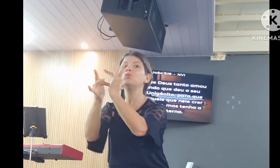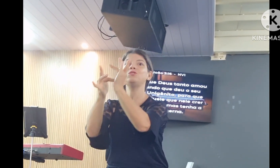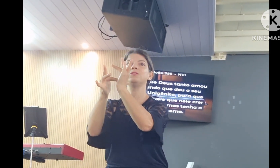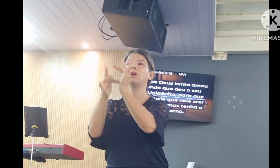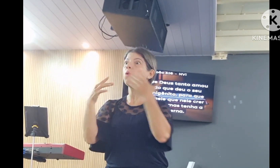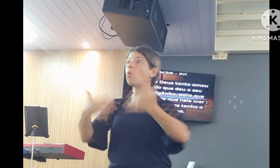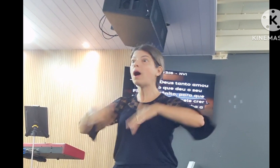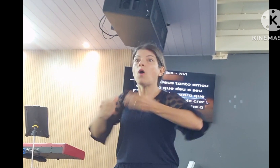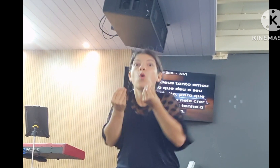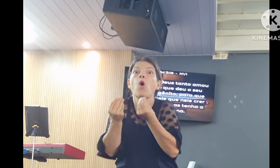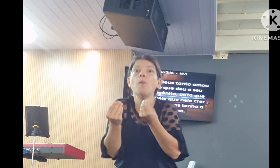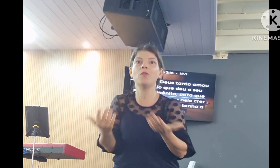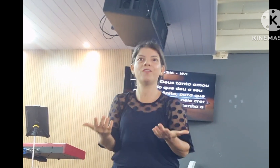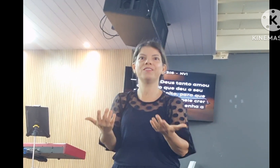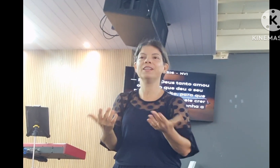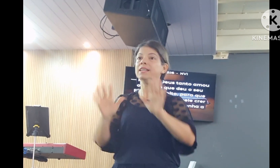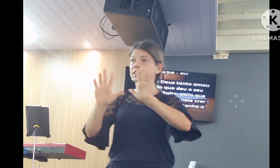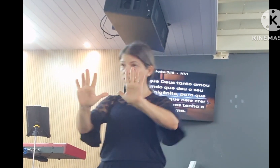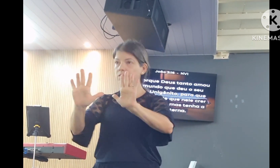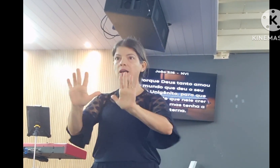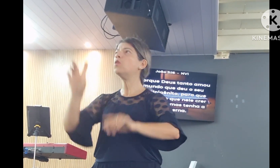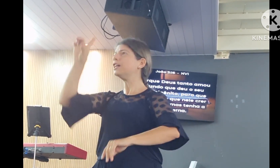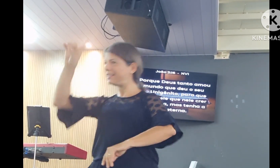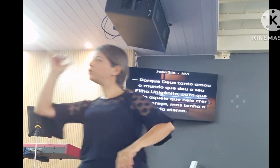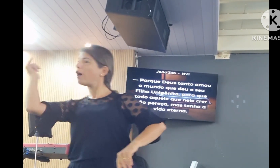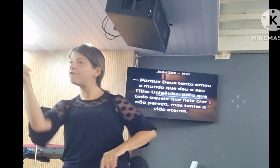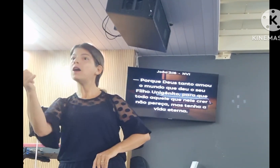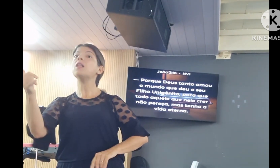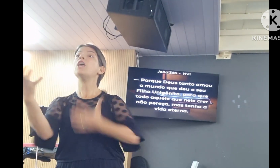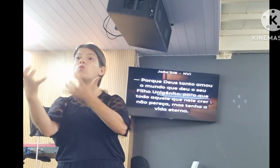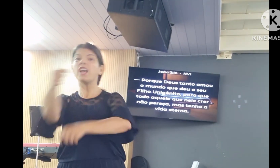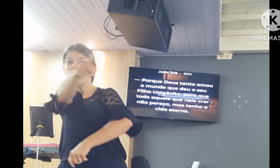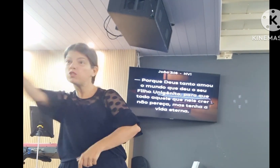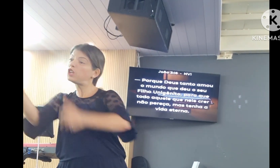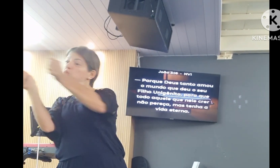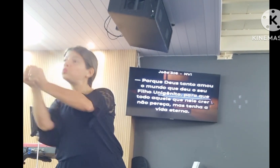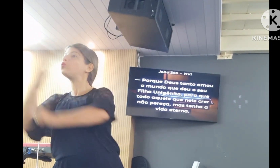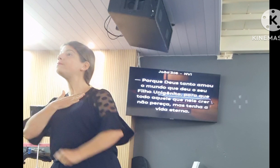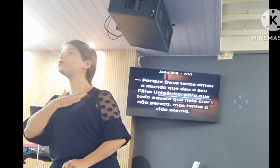Que Ele resolveu falar assim: não, eu quero esse meu filho, essa minha filha comigo.